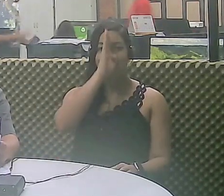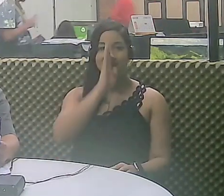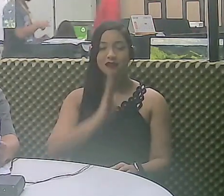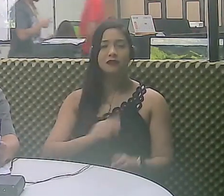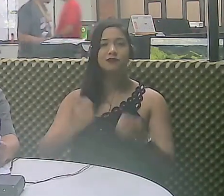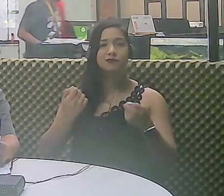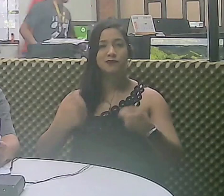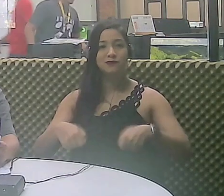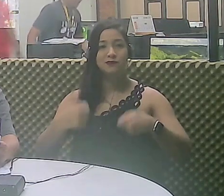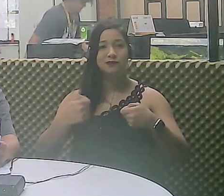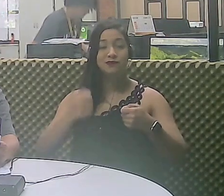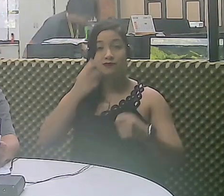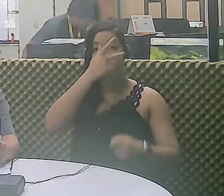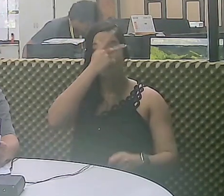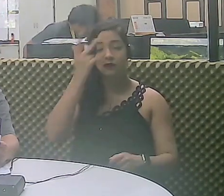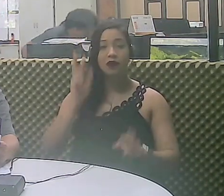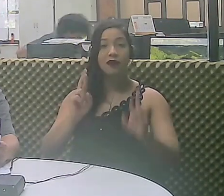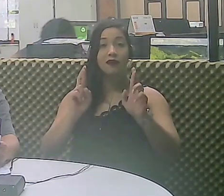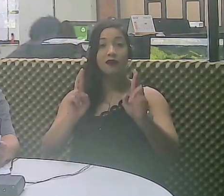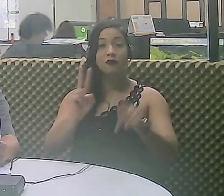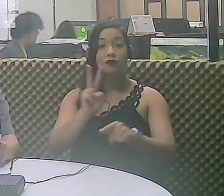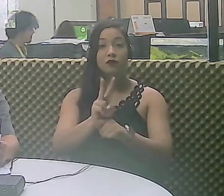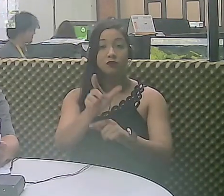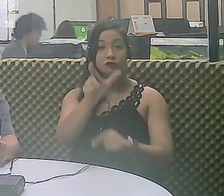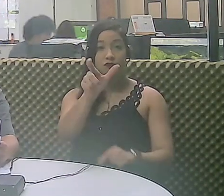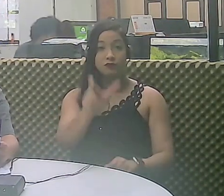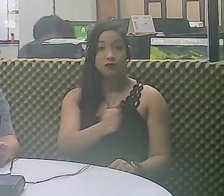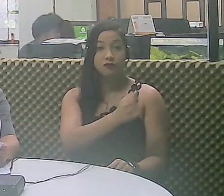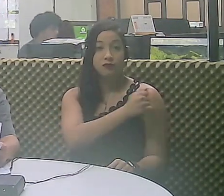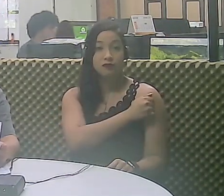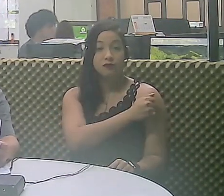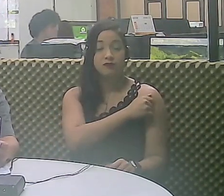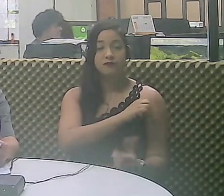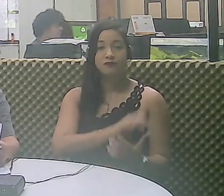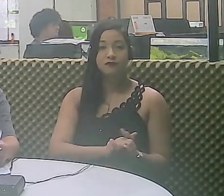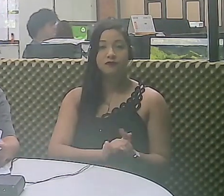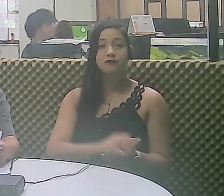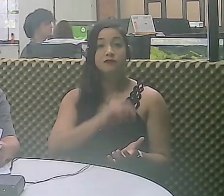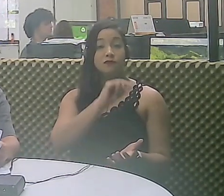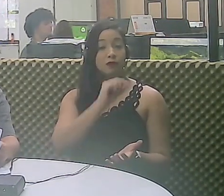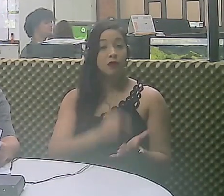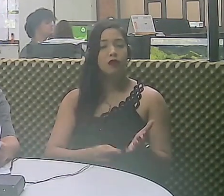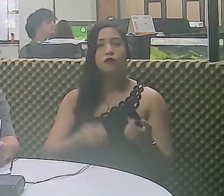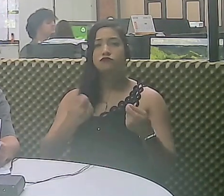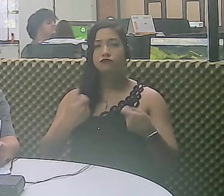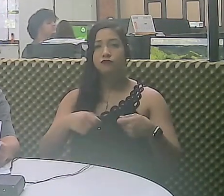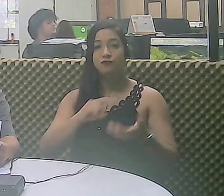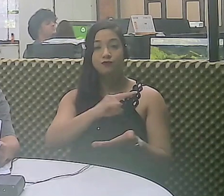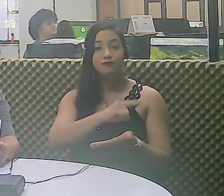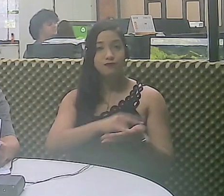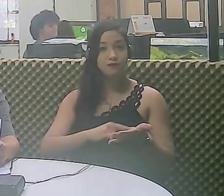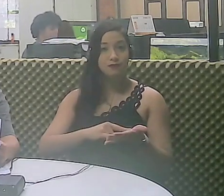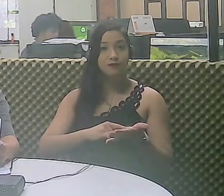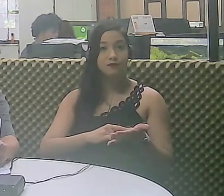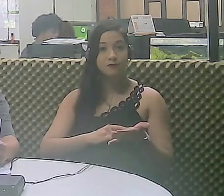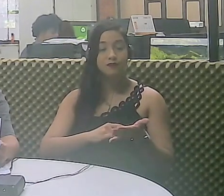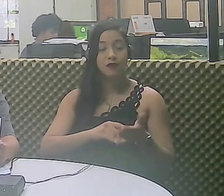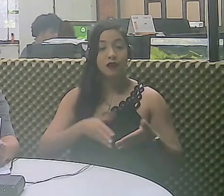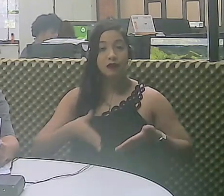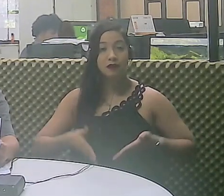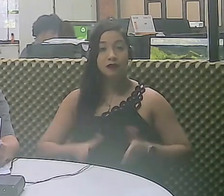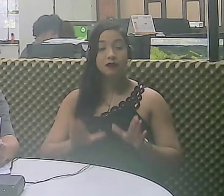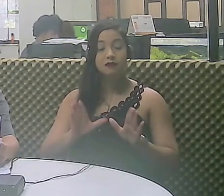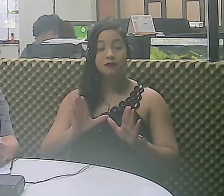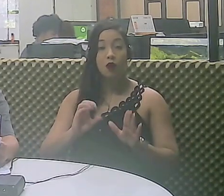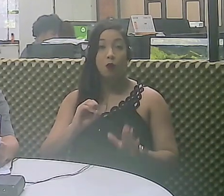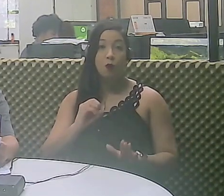deverão ser feitas por pessoa responsável pelo candidato. Para a inscrição, serão necessários documentos como certidão de